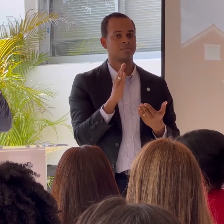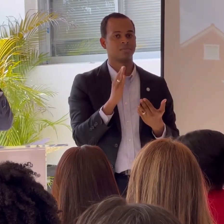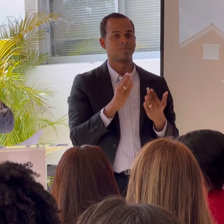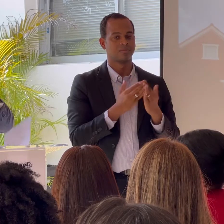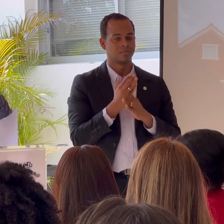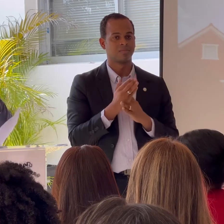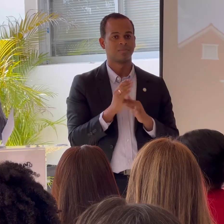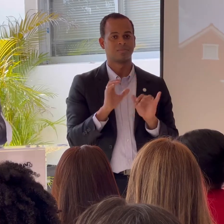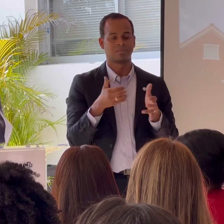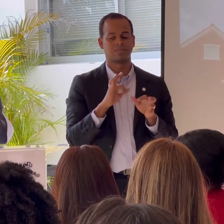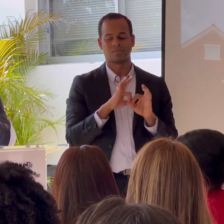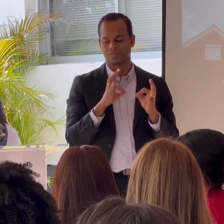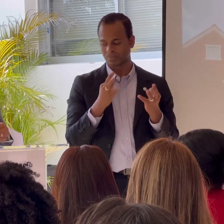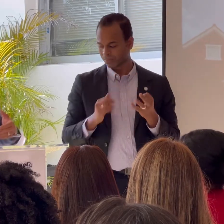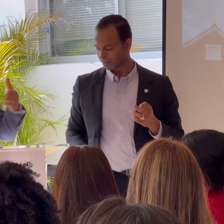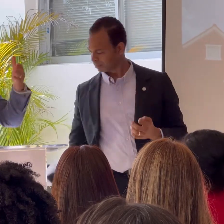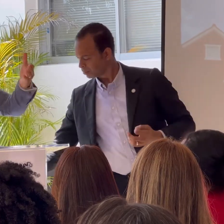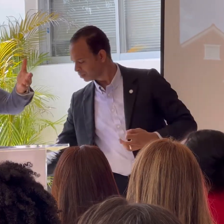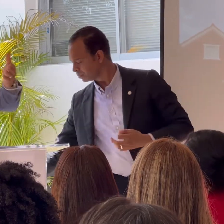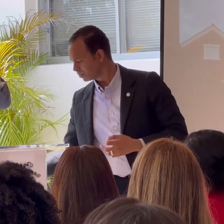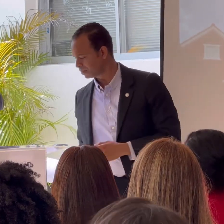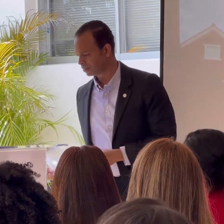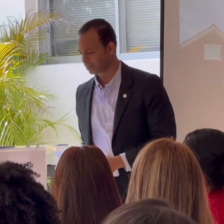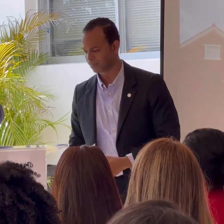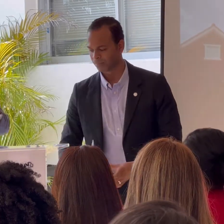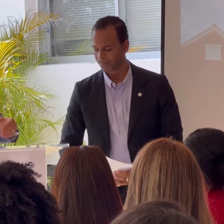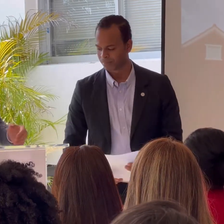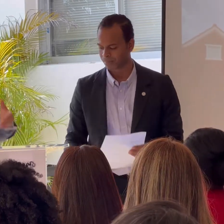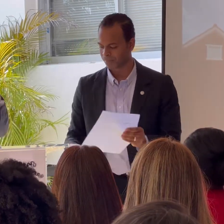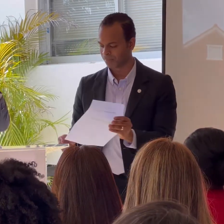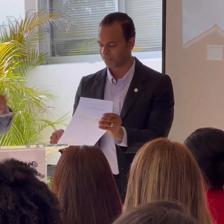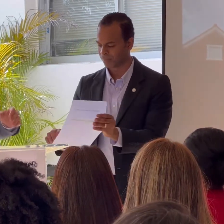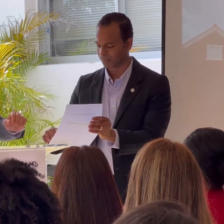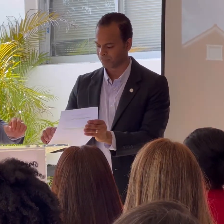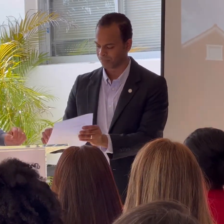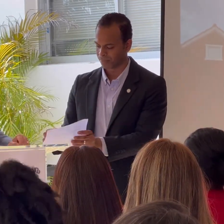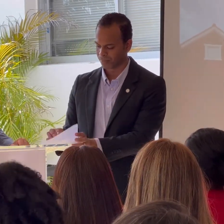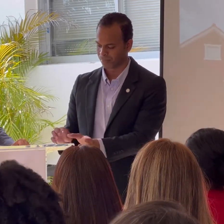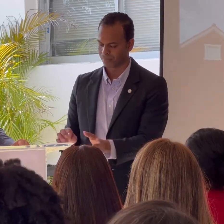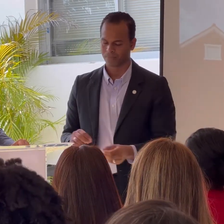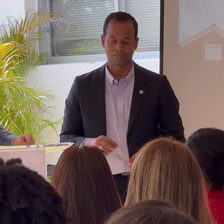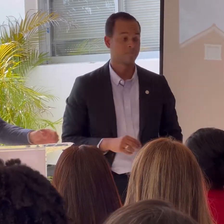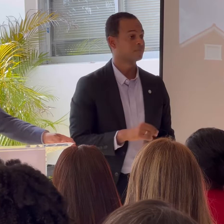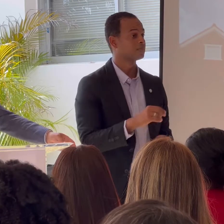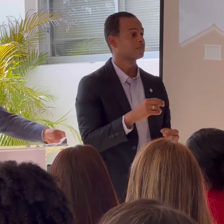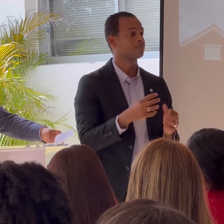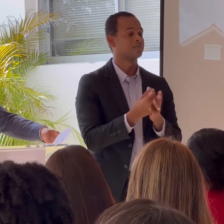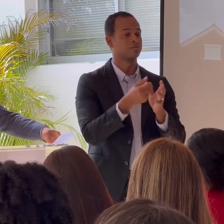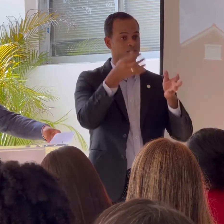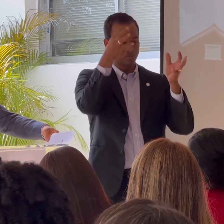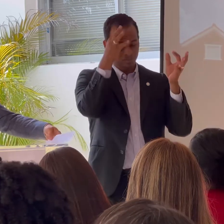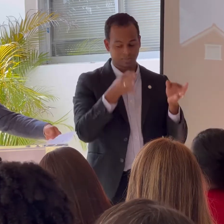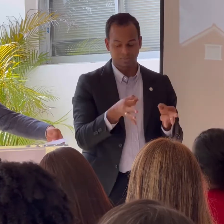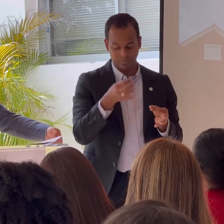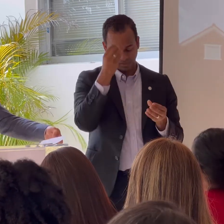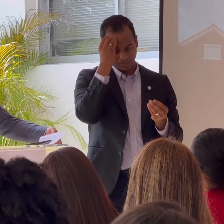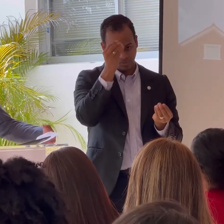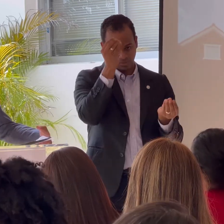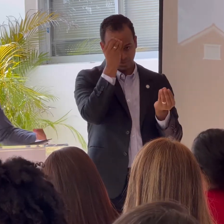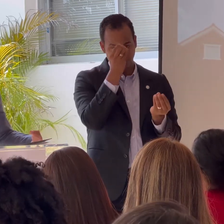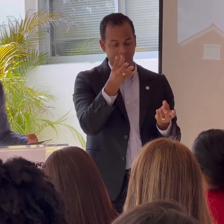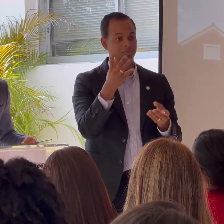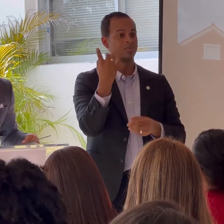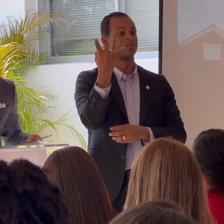del gabinete de la familia, que hoy nos acompañan varios de sus miembros con nosotros, un decreto para declarar